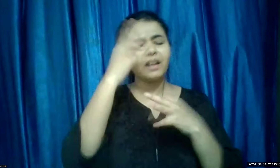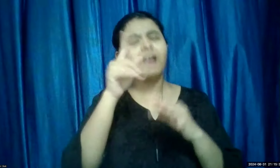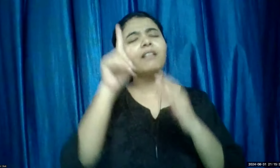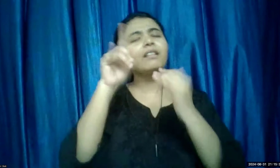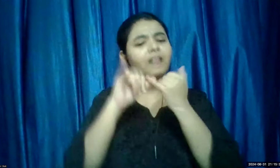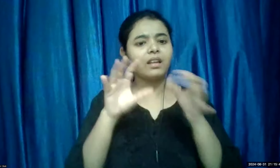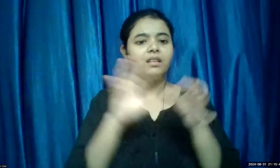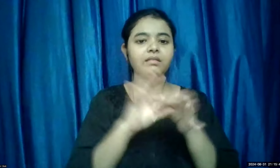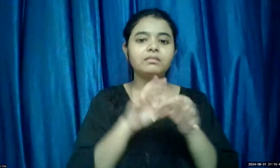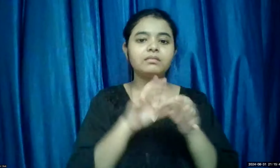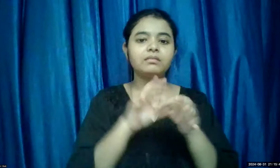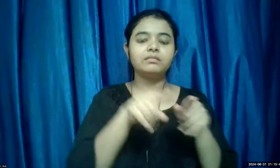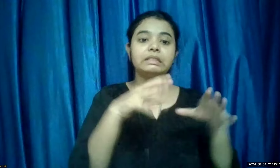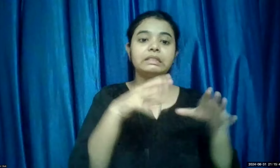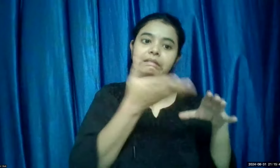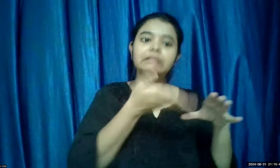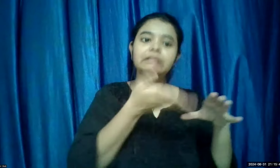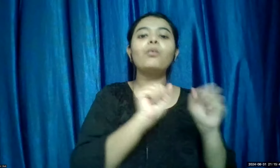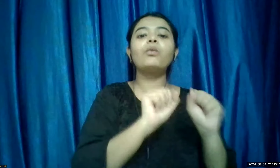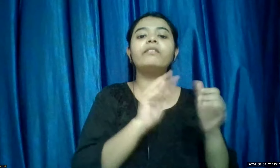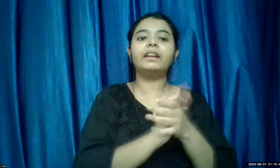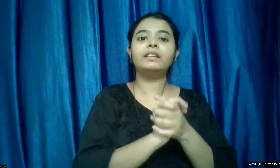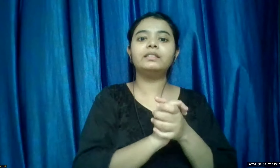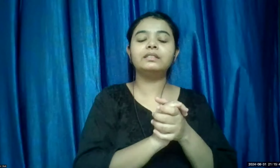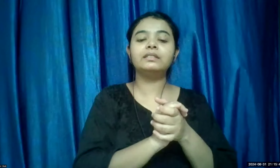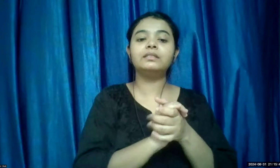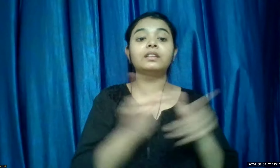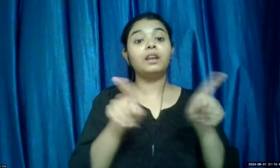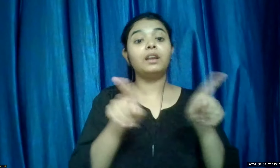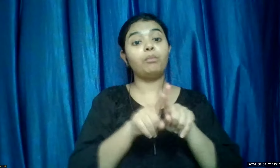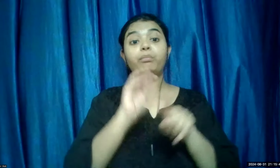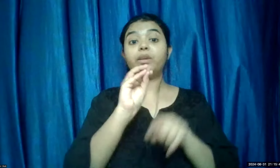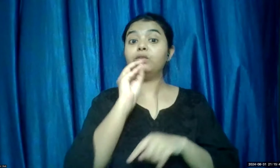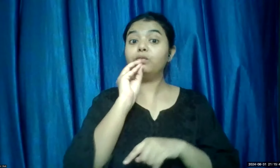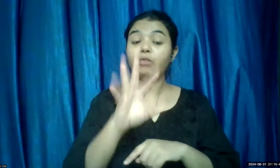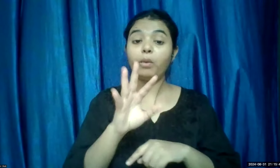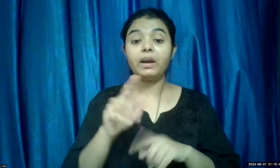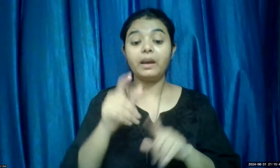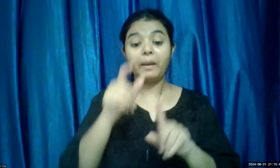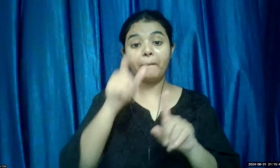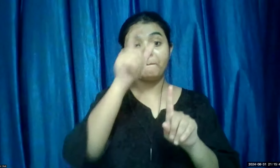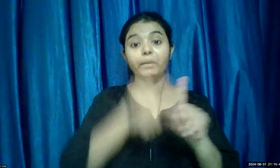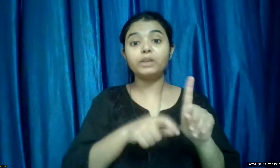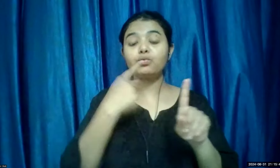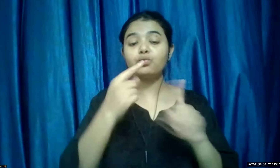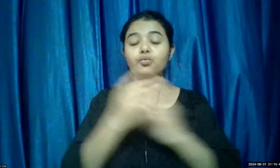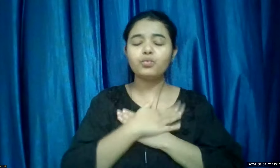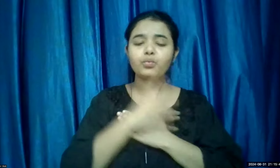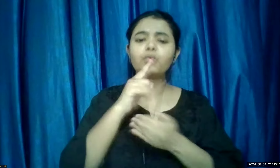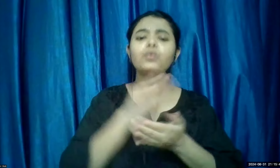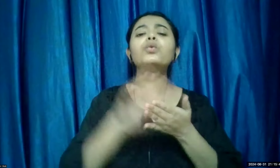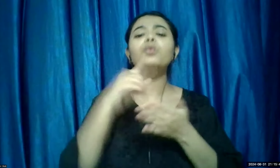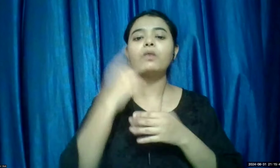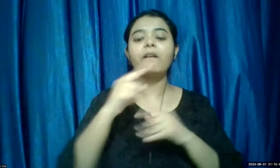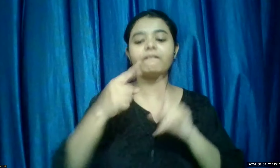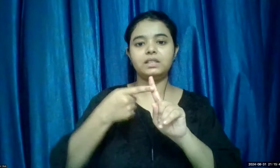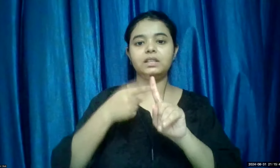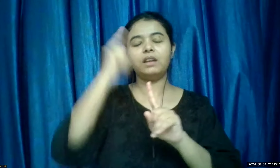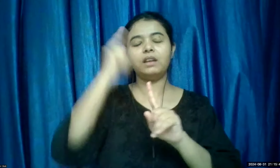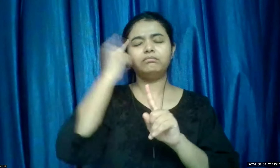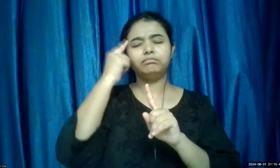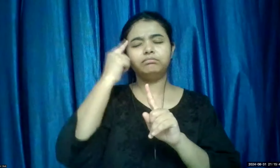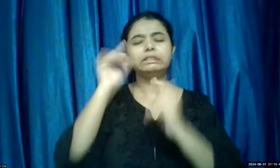होंगे। तो इसलिए भगवान बता रहे हैं कि पहला तो वो मन में हमेशा मेरा विचार करते हैं, दूसरा हमेशा मेरी सेवा